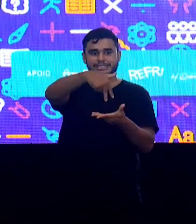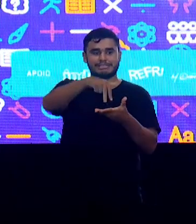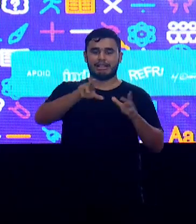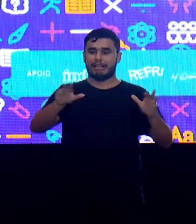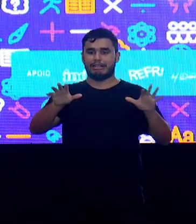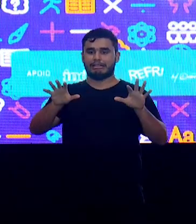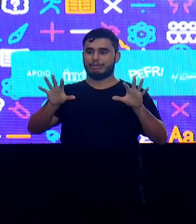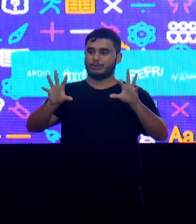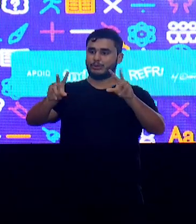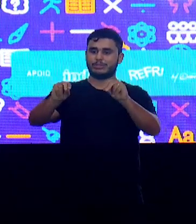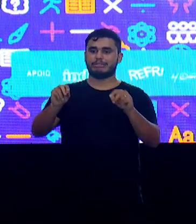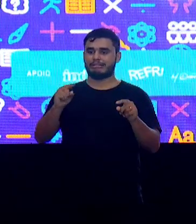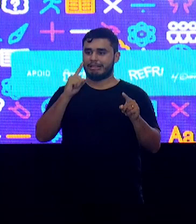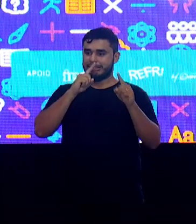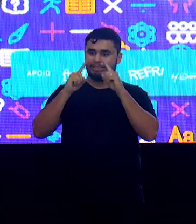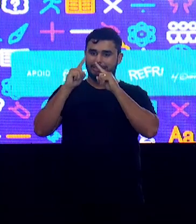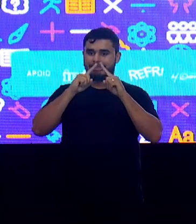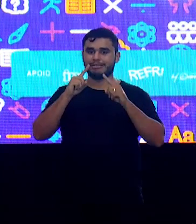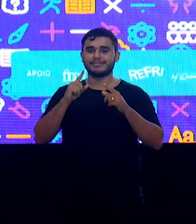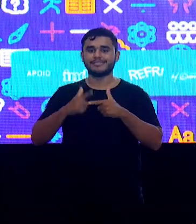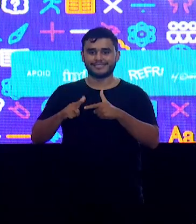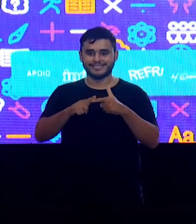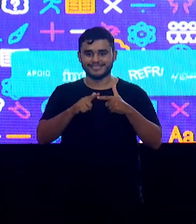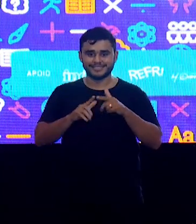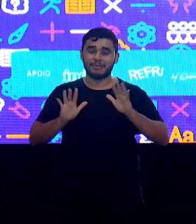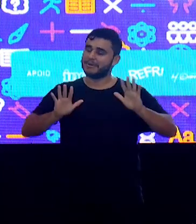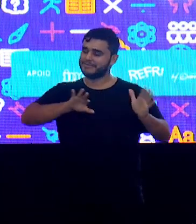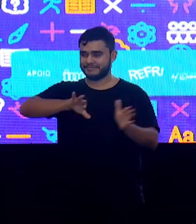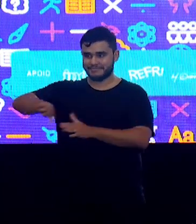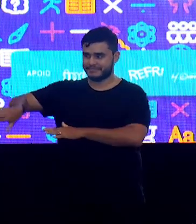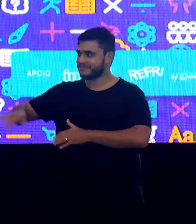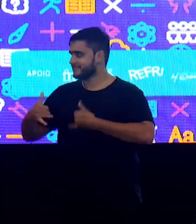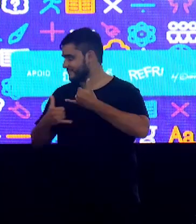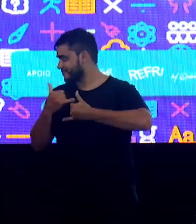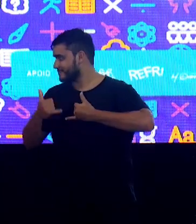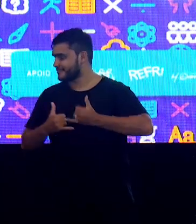parte, vamos para as apresentações oficiais.